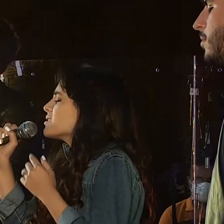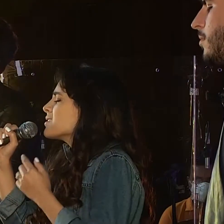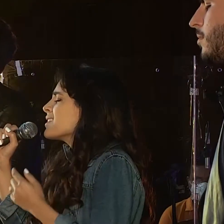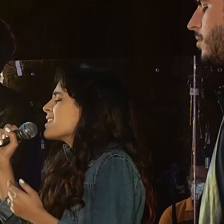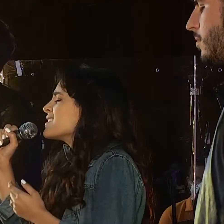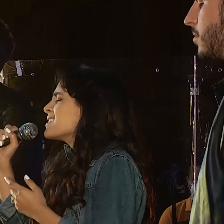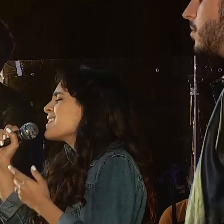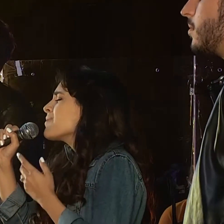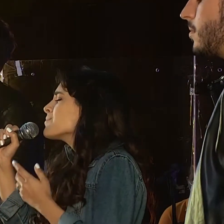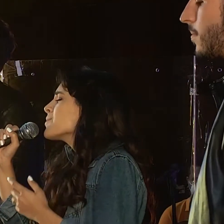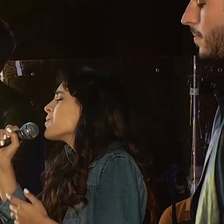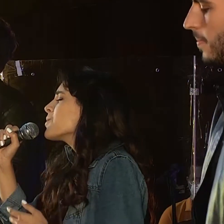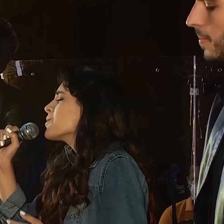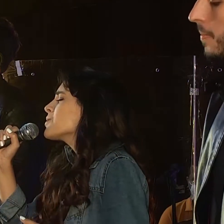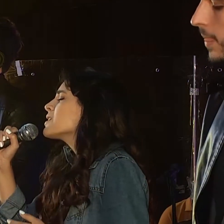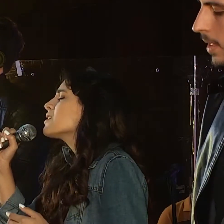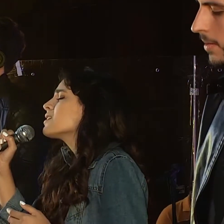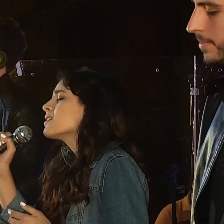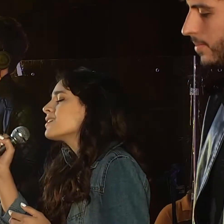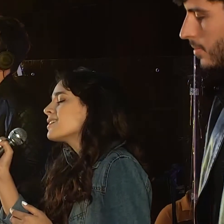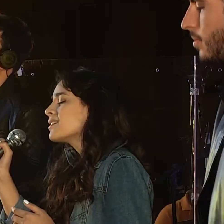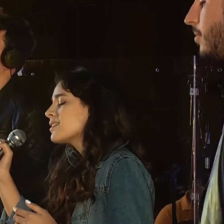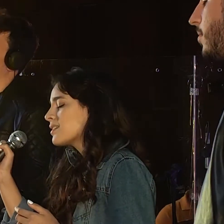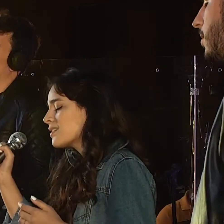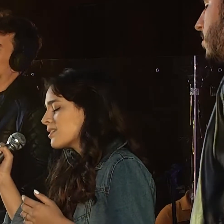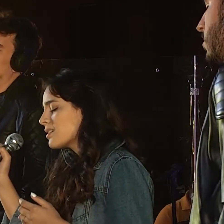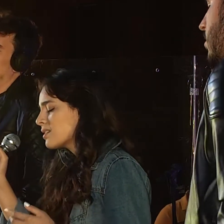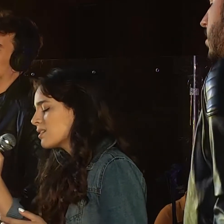sofrimentos nesse amor